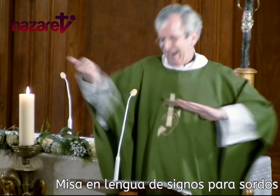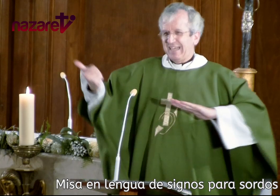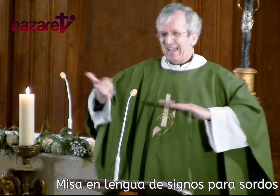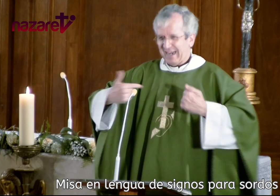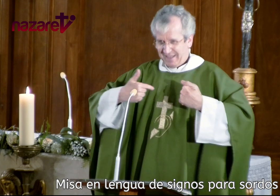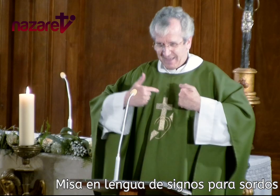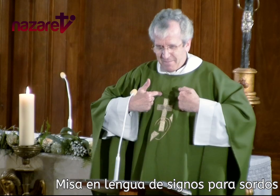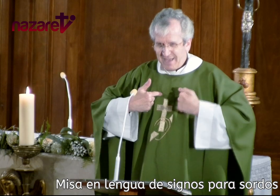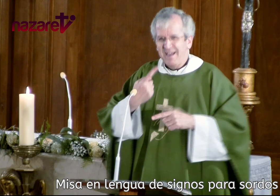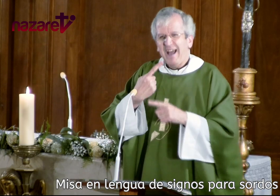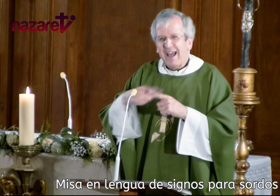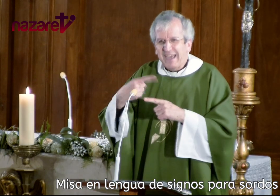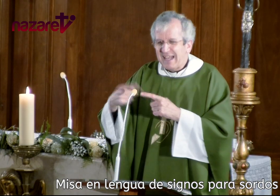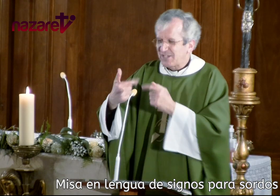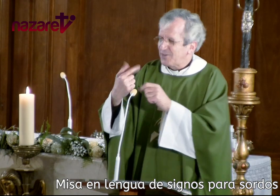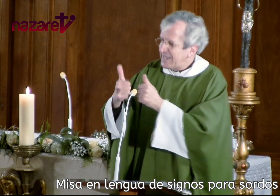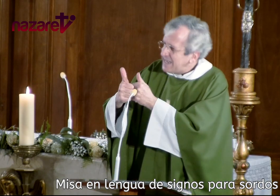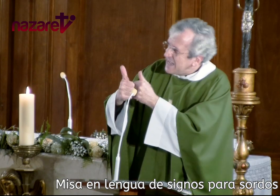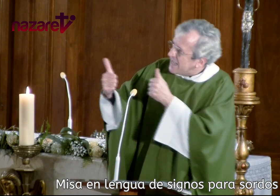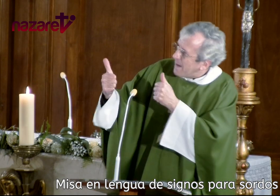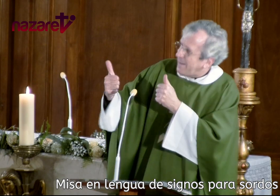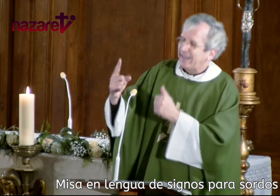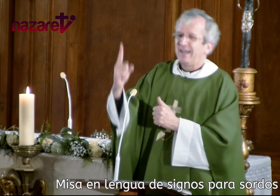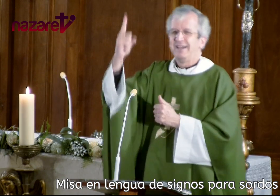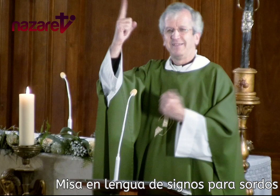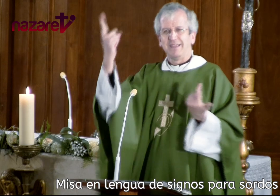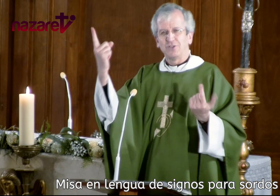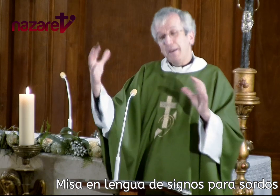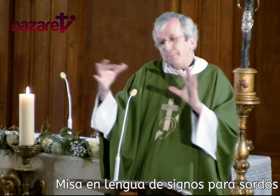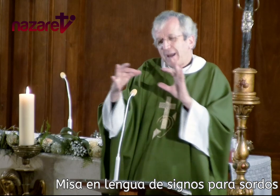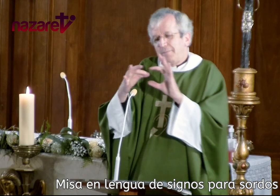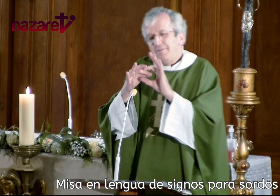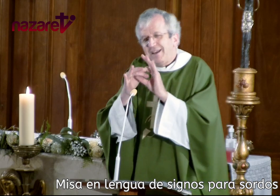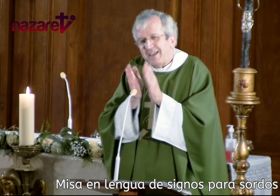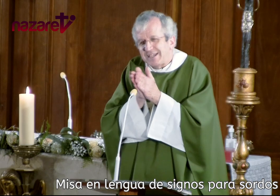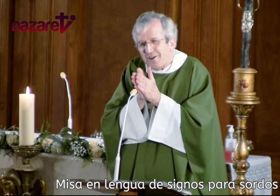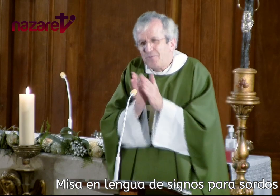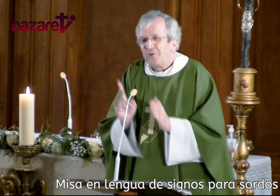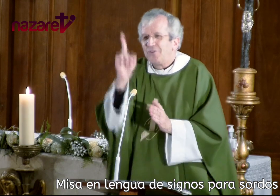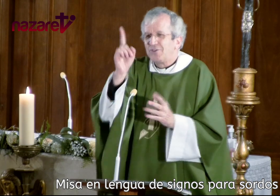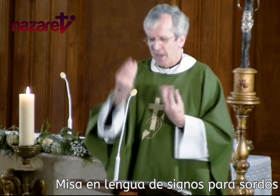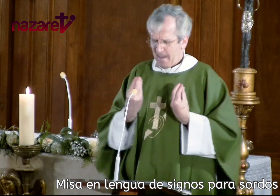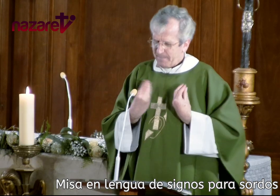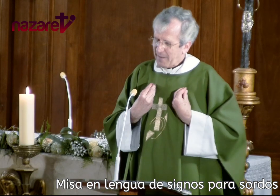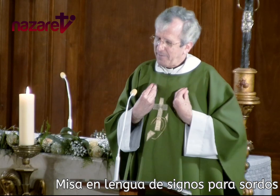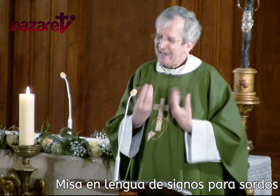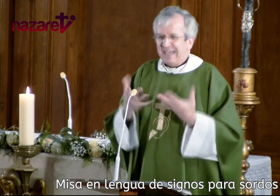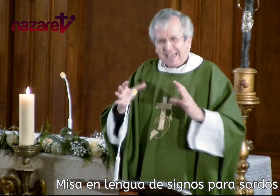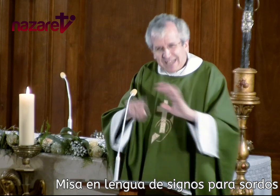quitar de mí aquellas cosas que me apartan de dios para vivir esa comunión con dios para vivir esa